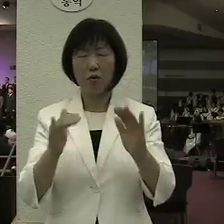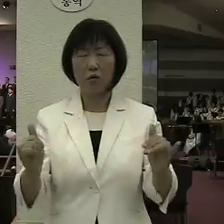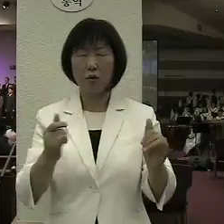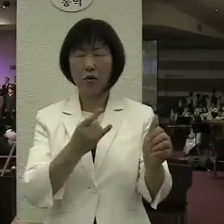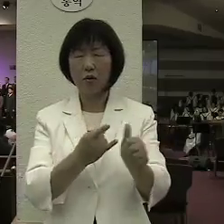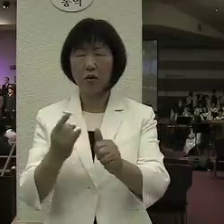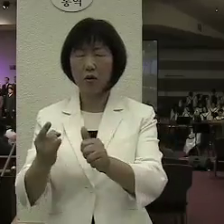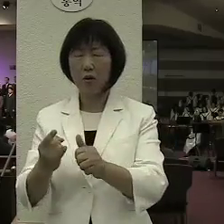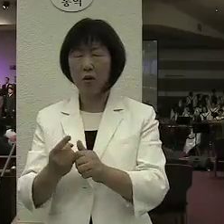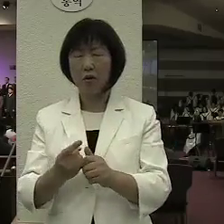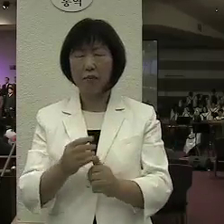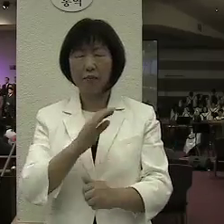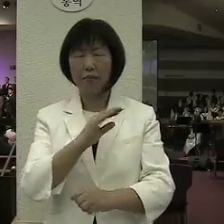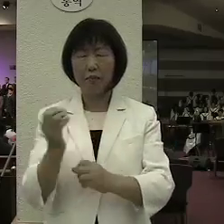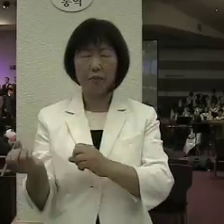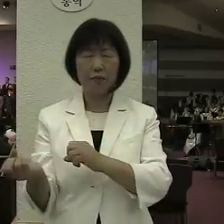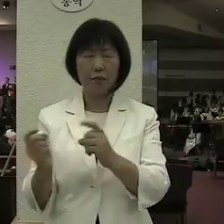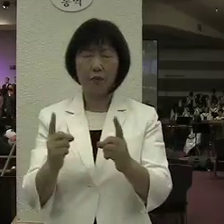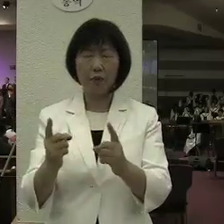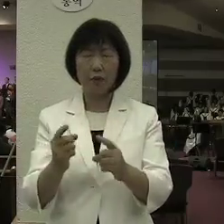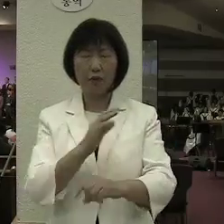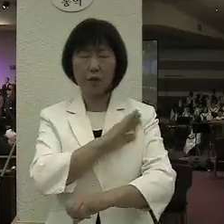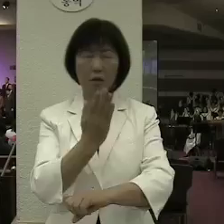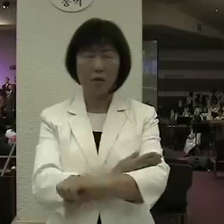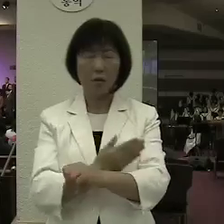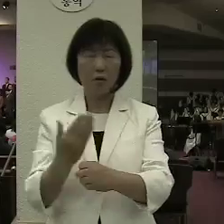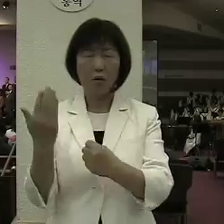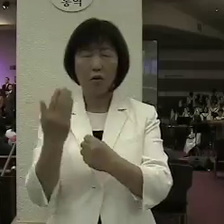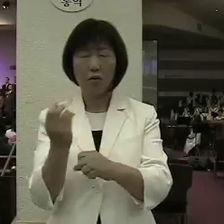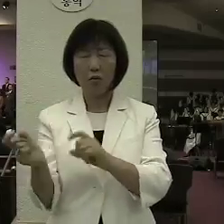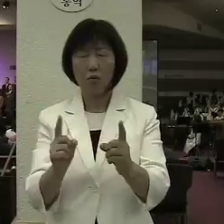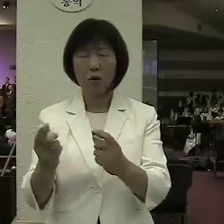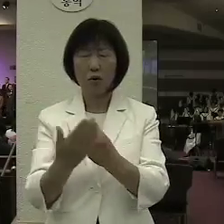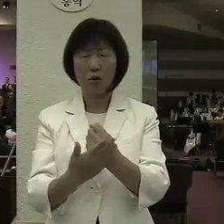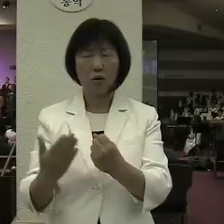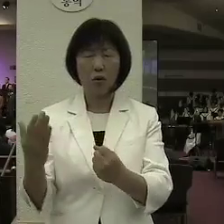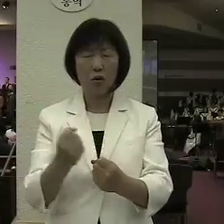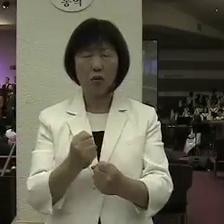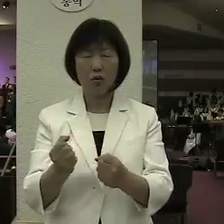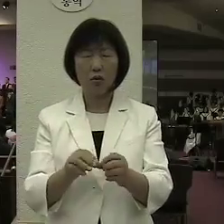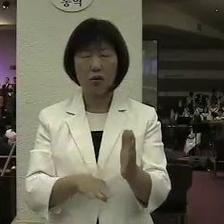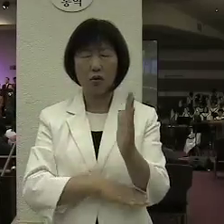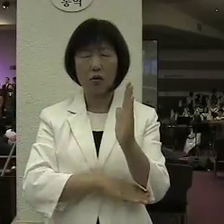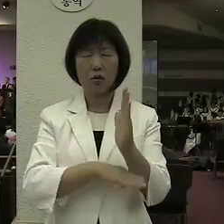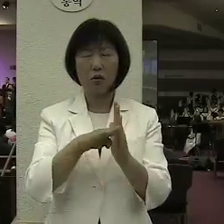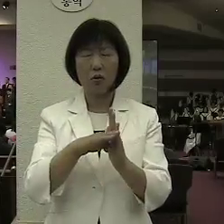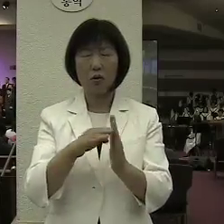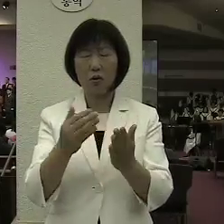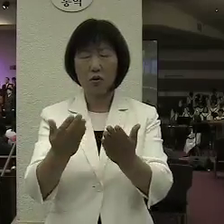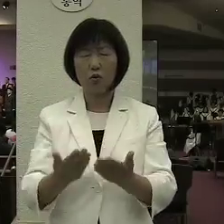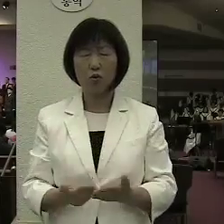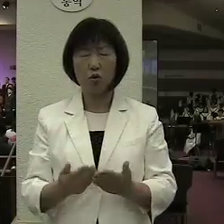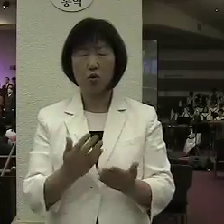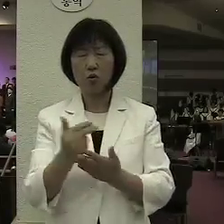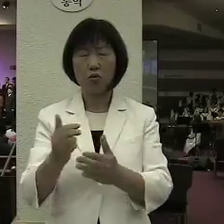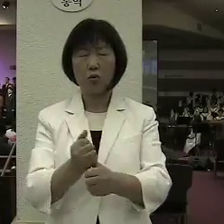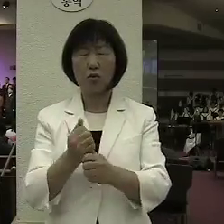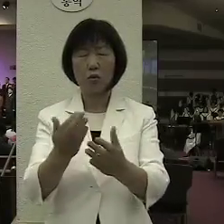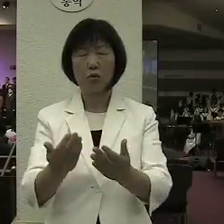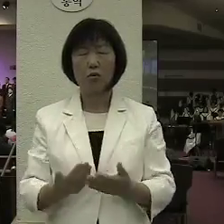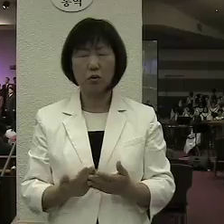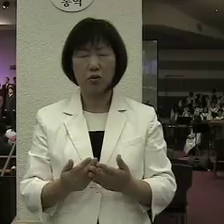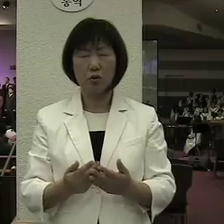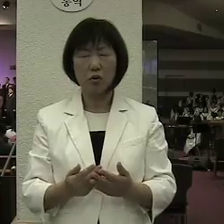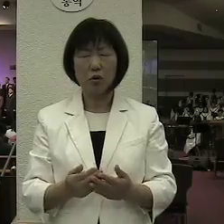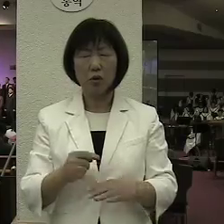꿈을 품고 킹덤 드림으로 살 수 있는 저희들 모두가 되게 하여 주시옵소서. 할렐루야. 부활 승천하신 예수님이 계시기